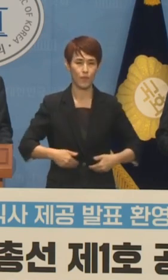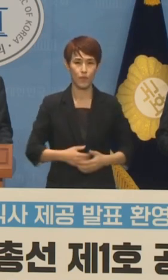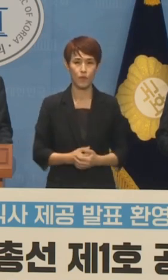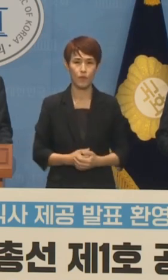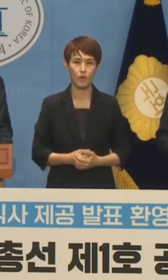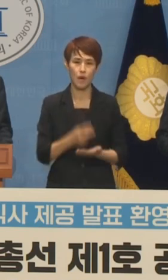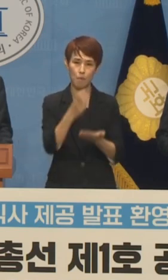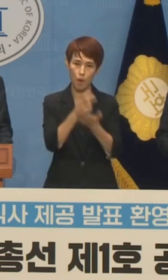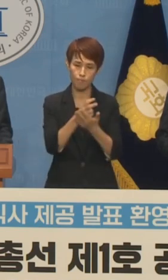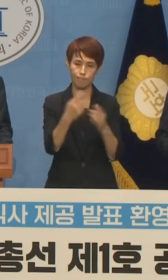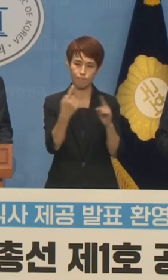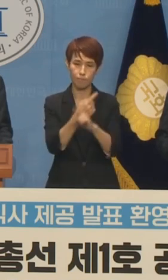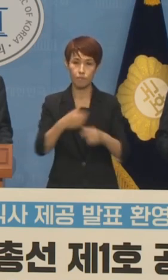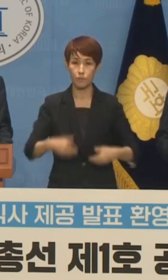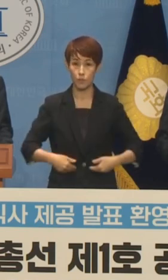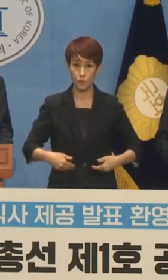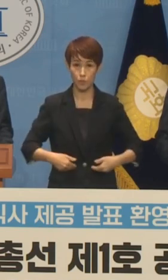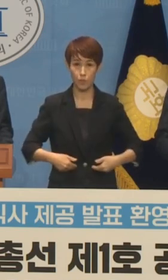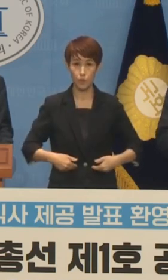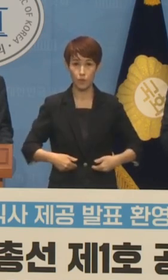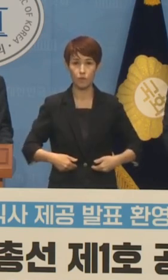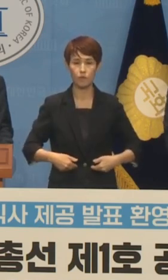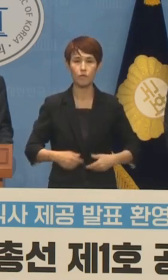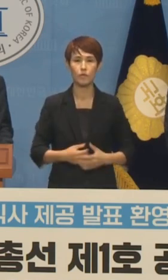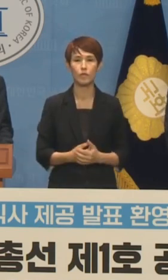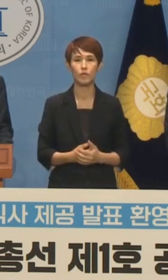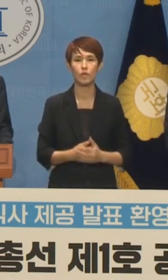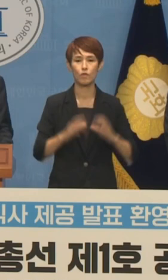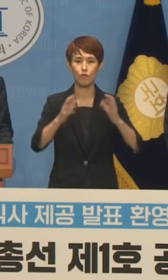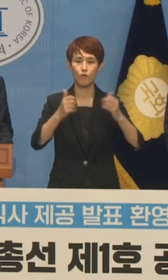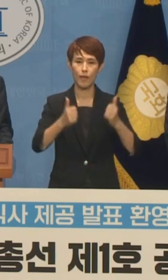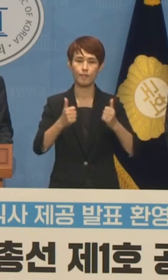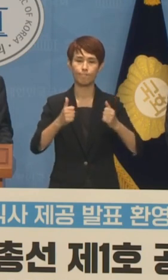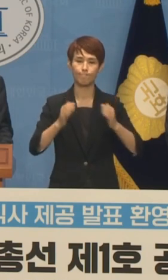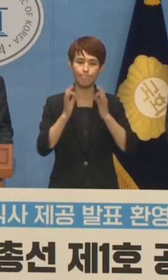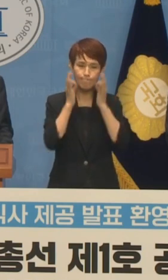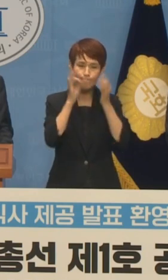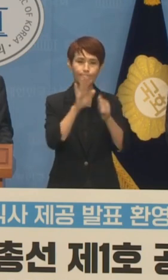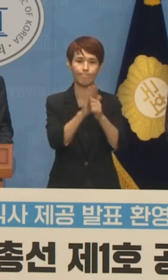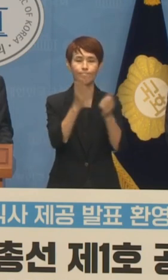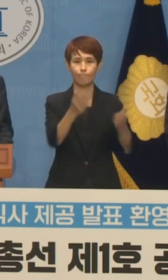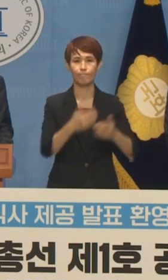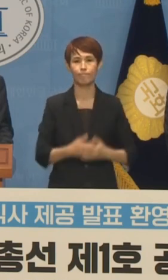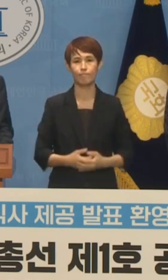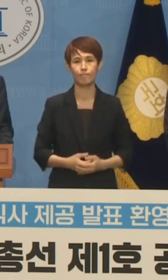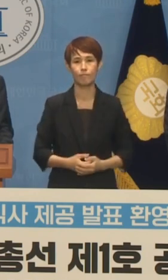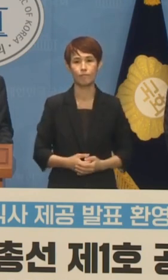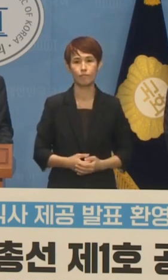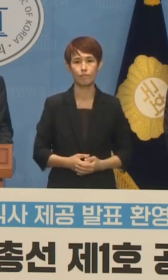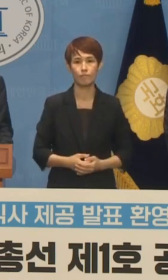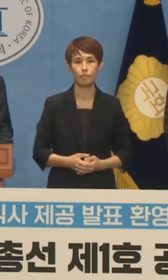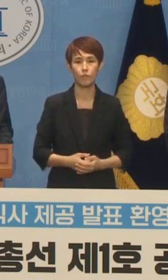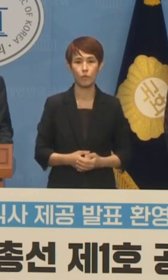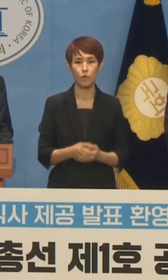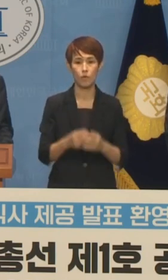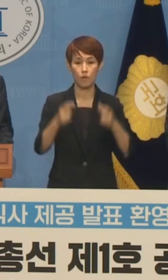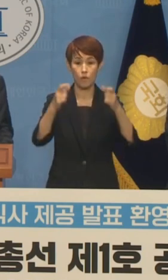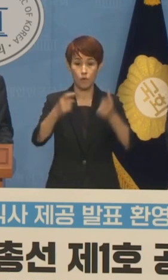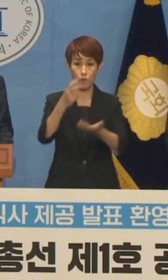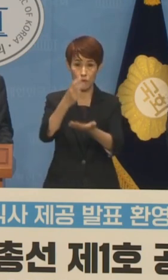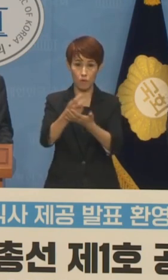법 개정도 필요할 텐데 그 법 개정에 대해서도 국회에서 적극적으로 협력하겠다라는 말씀드리고 이와 함께 조례 개정도